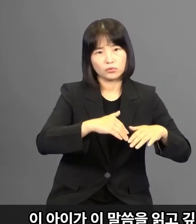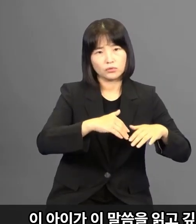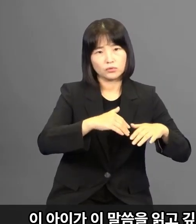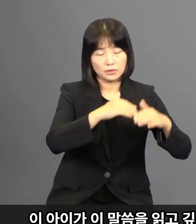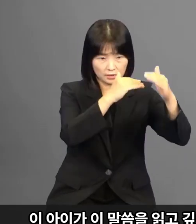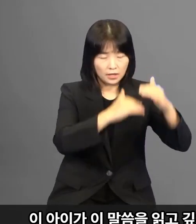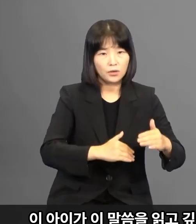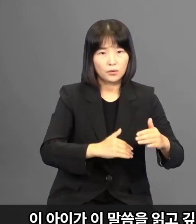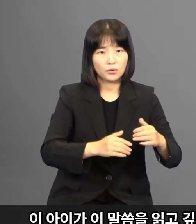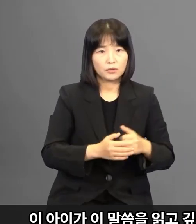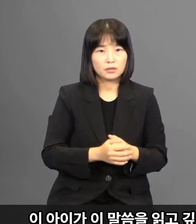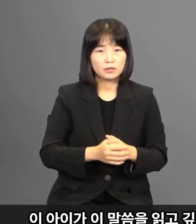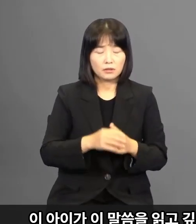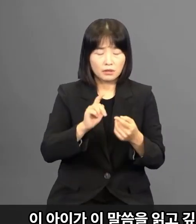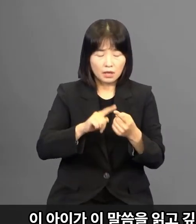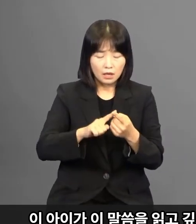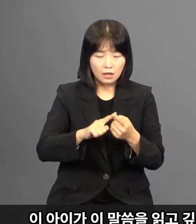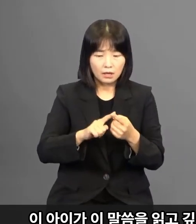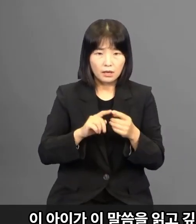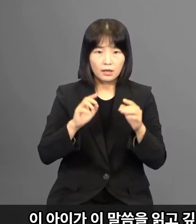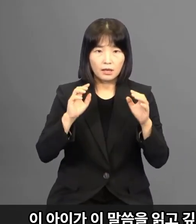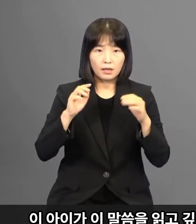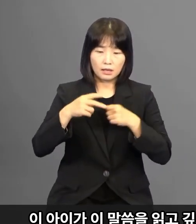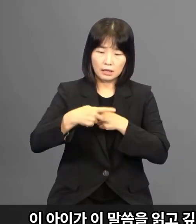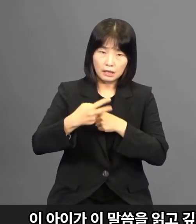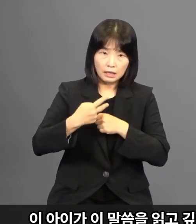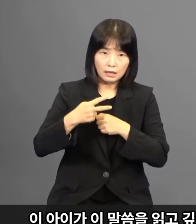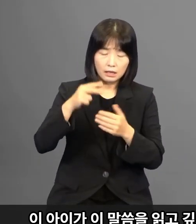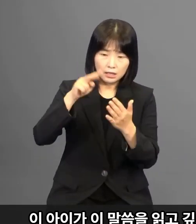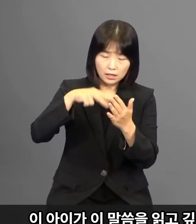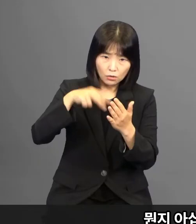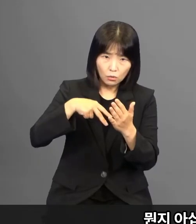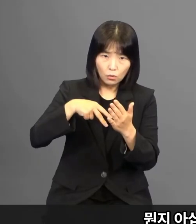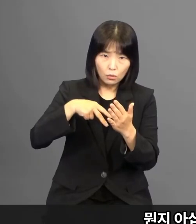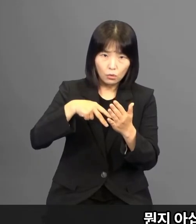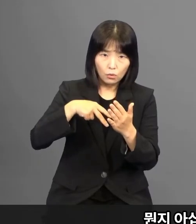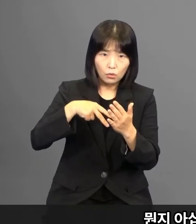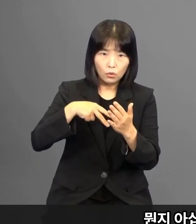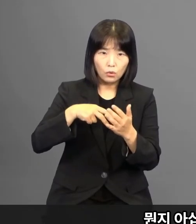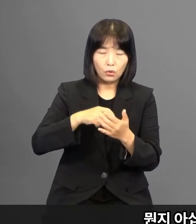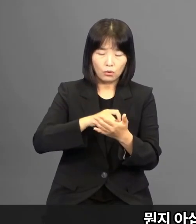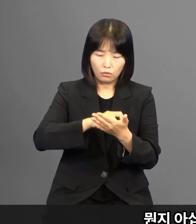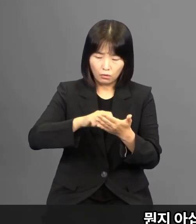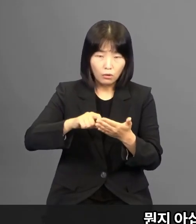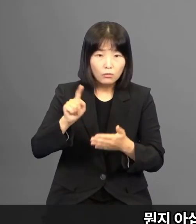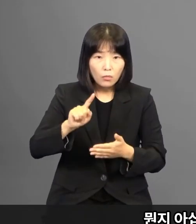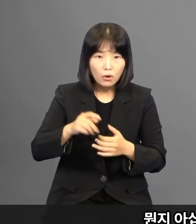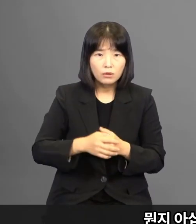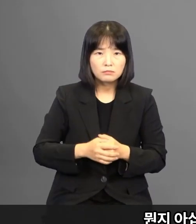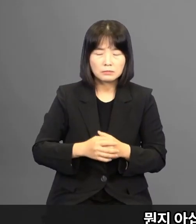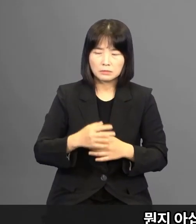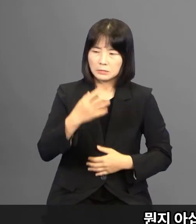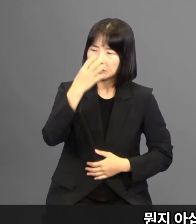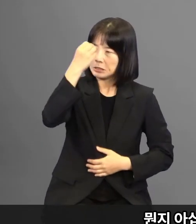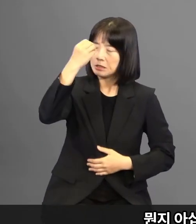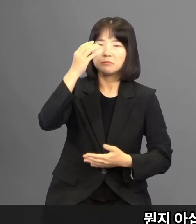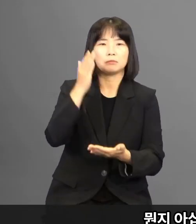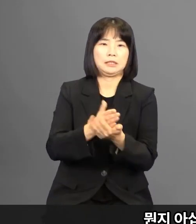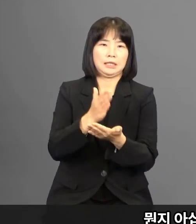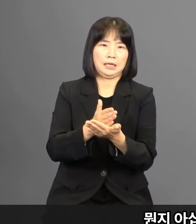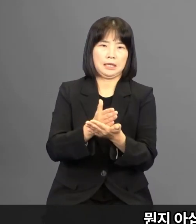말씀을 읽고 깊이 묵상을 하더니 6자로 정리했습니다. 뭔지 아십니까? 자만하지 말자.